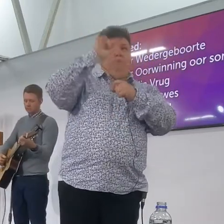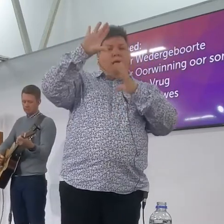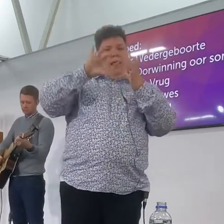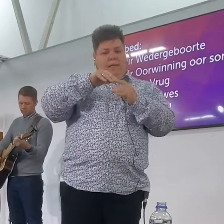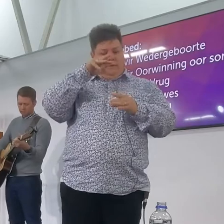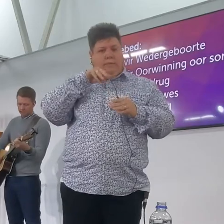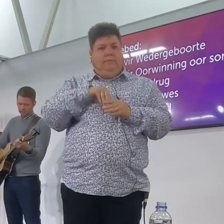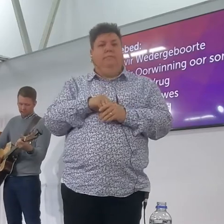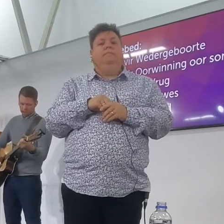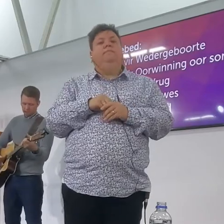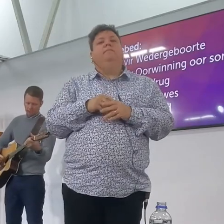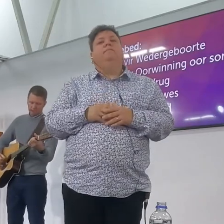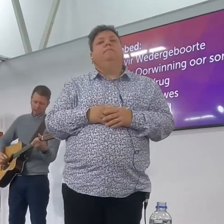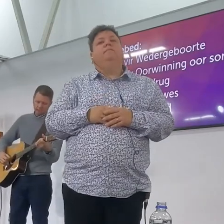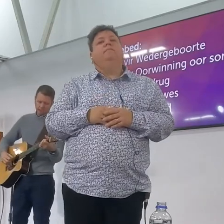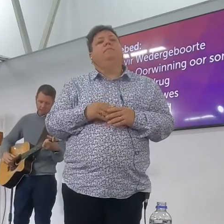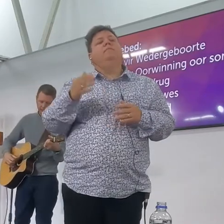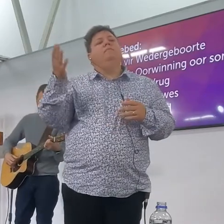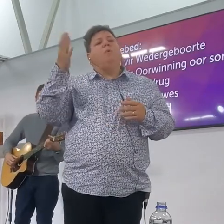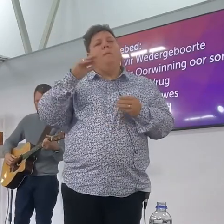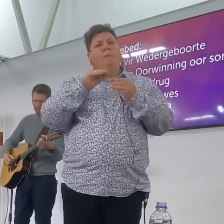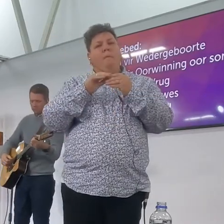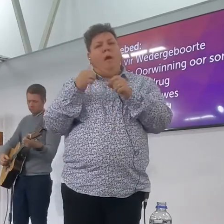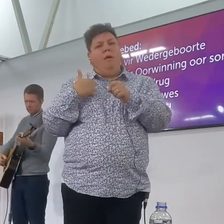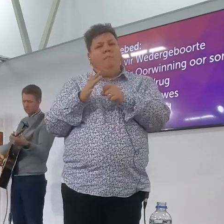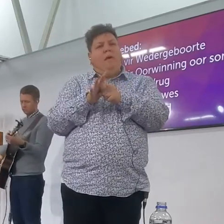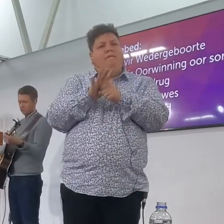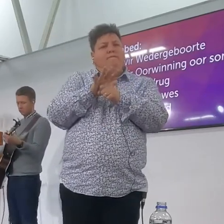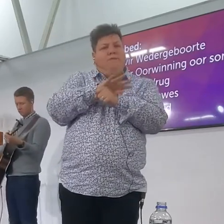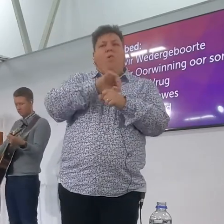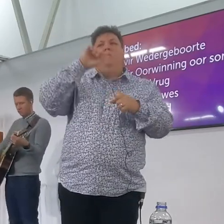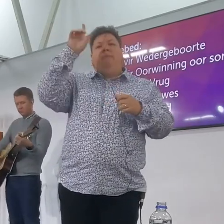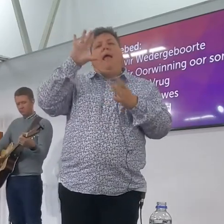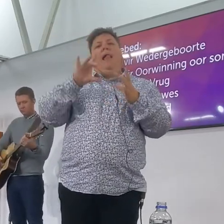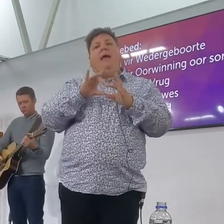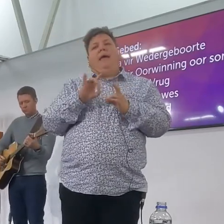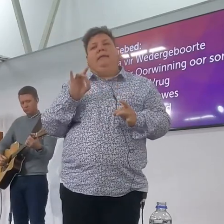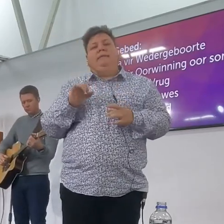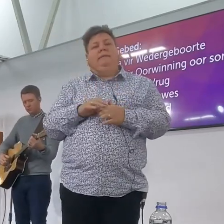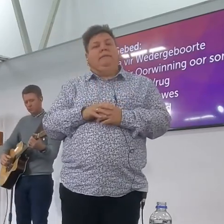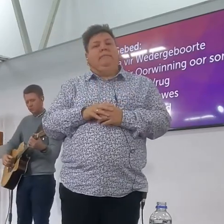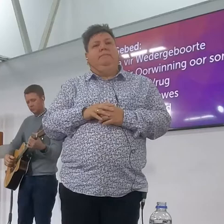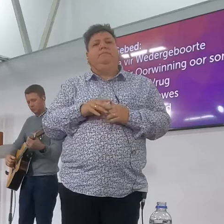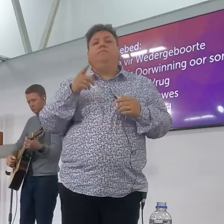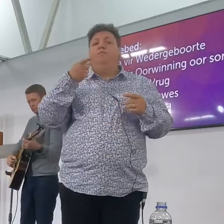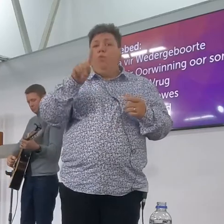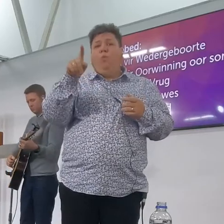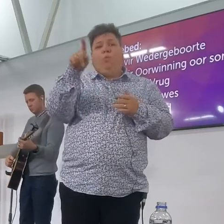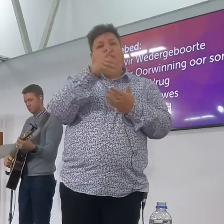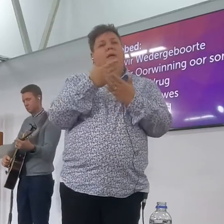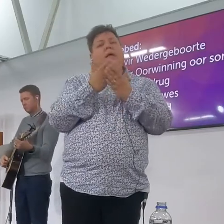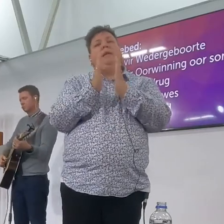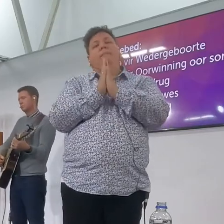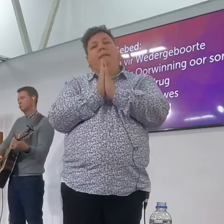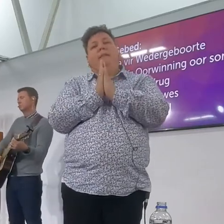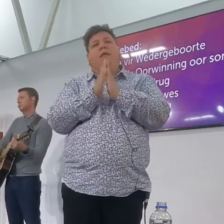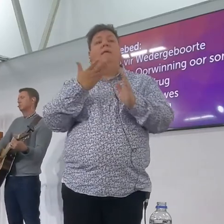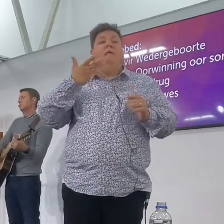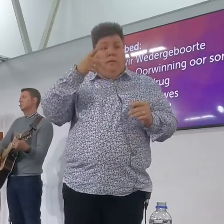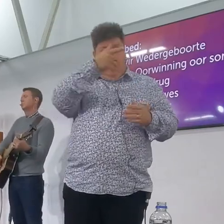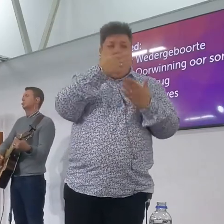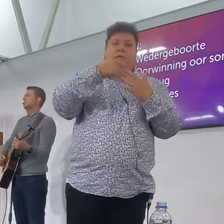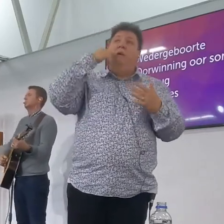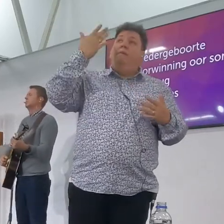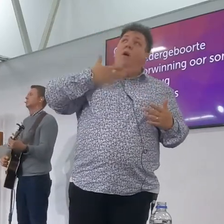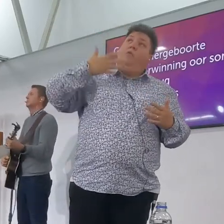Gees. Kom vul my met die Heilige Gees. Al wat jy vanoggend hoef te bid, Vader, kom vul